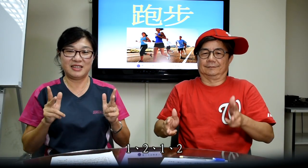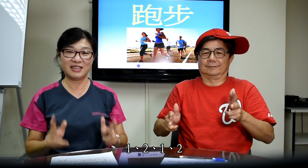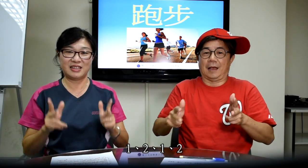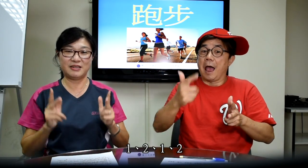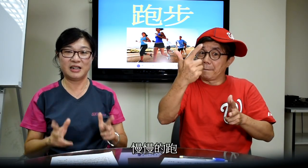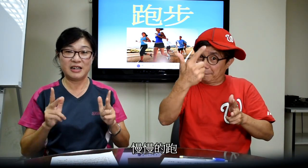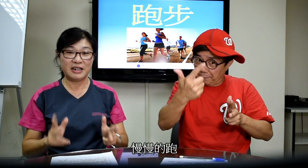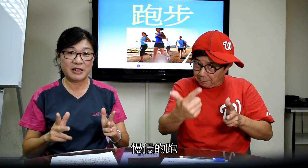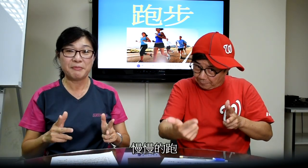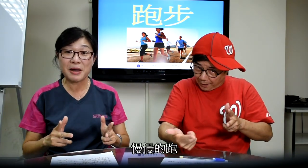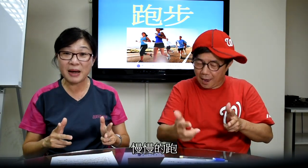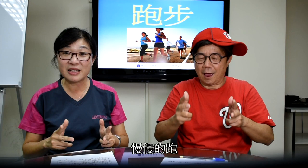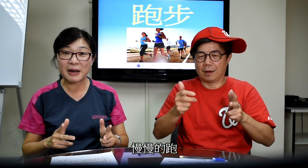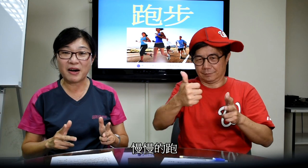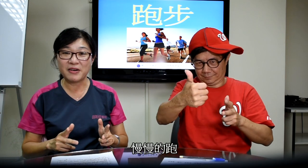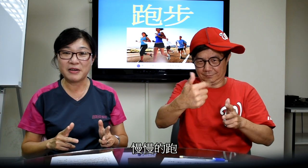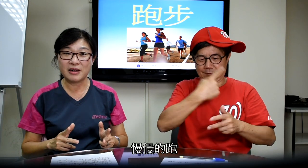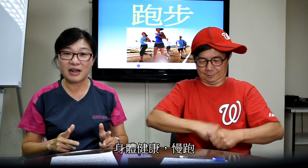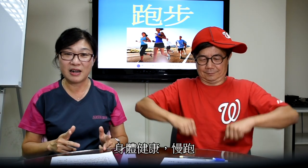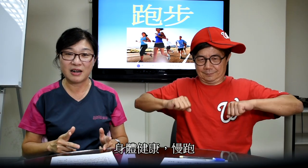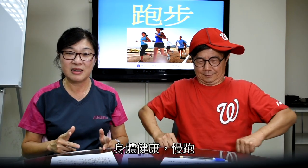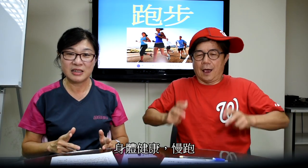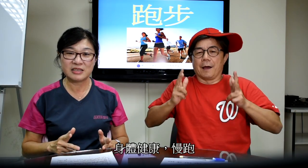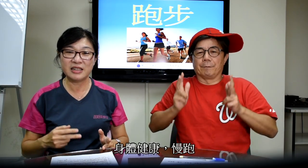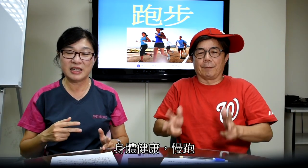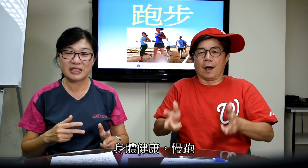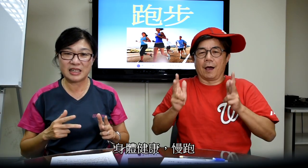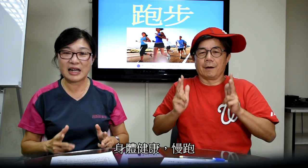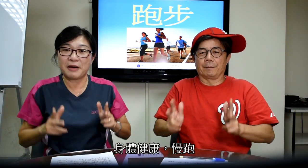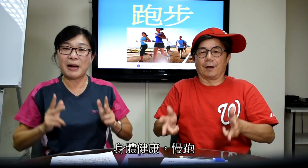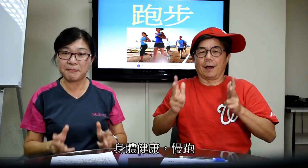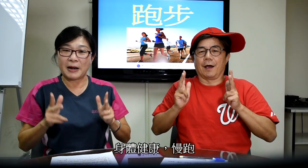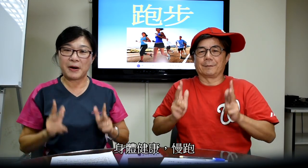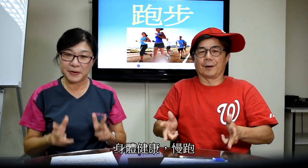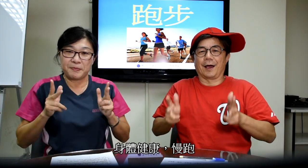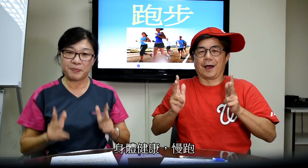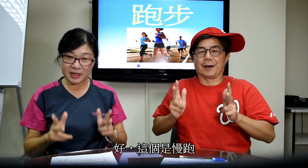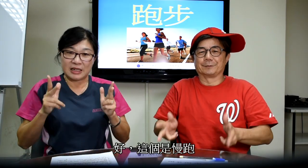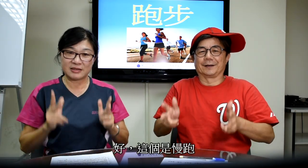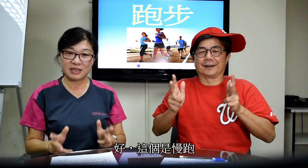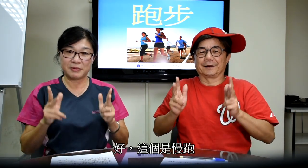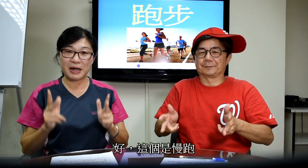一二，慢慢的跑，好，身体健康，慢跑，好，这个是慢